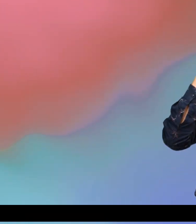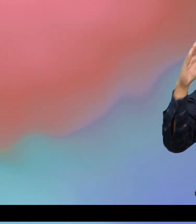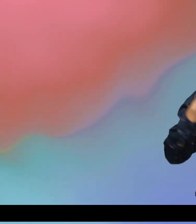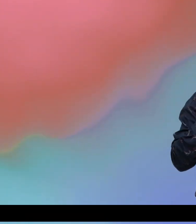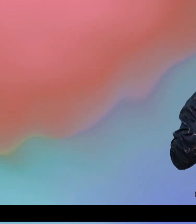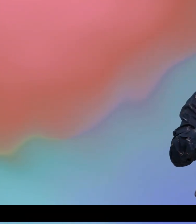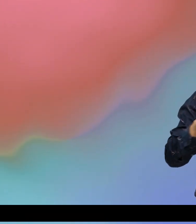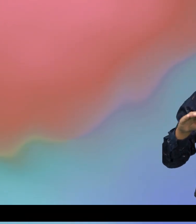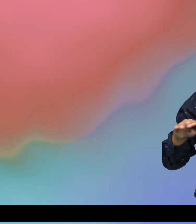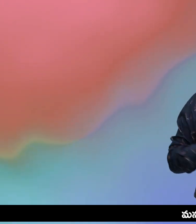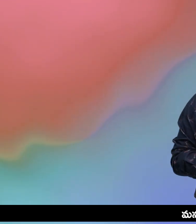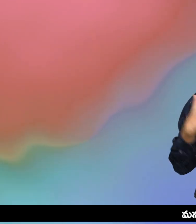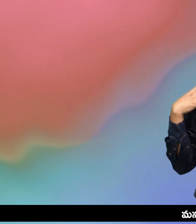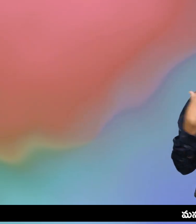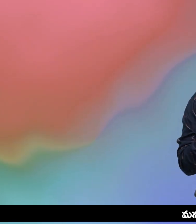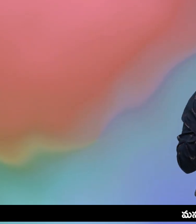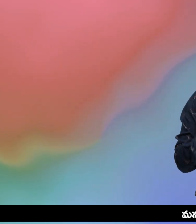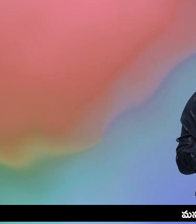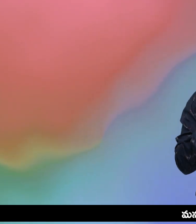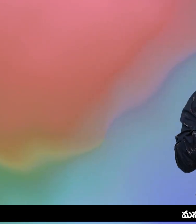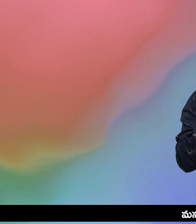హే విద్యార్థులు, మనము మునుపటి వీడియోలో